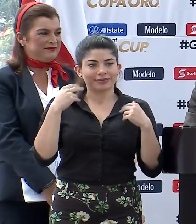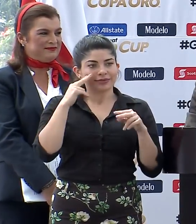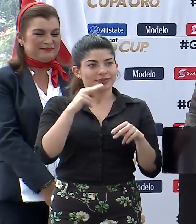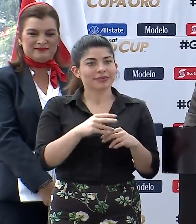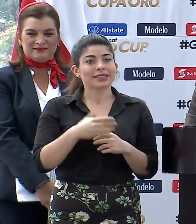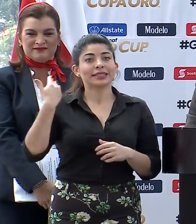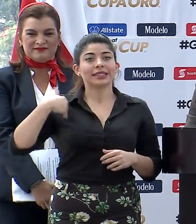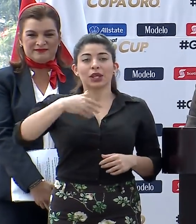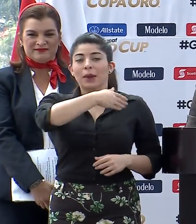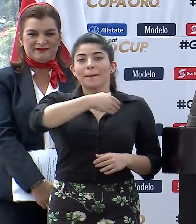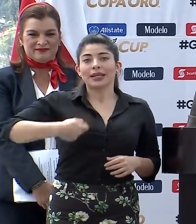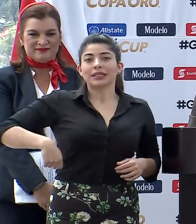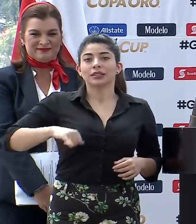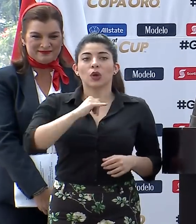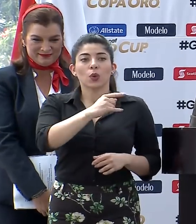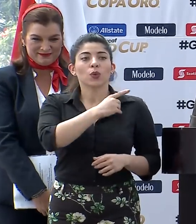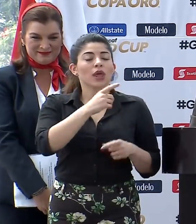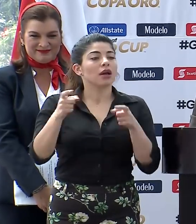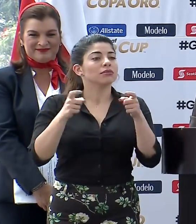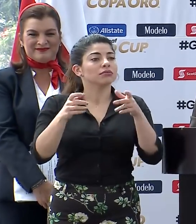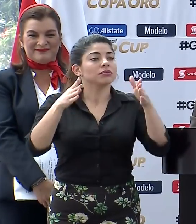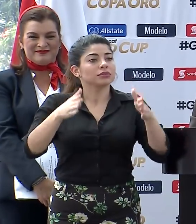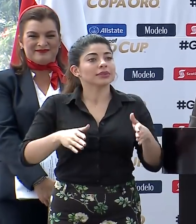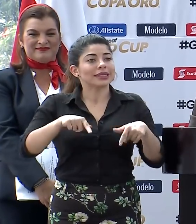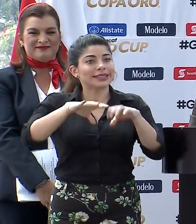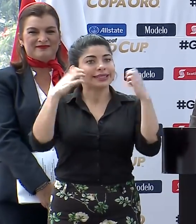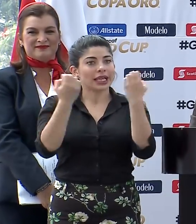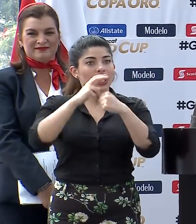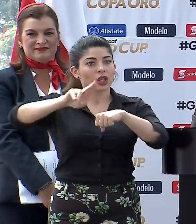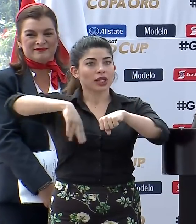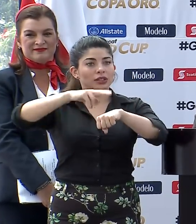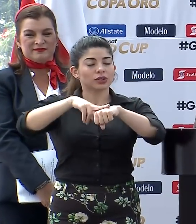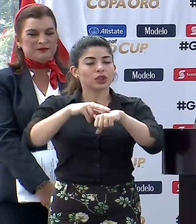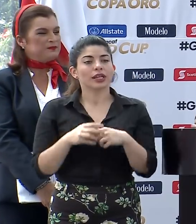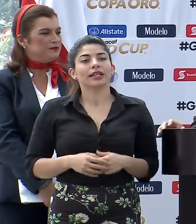señor presidente de la Junta Administradora del Estadio Nacional,